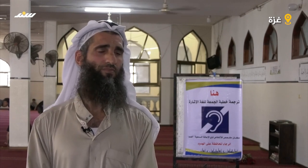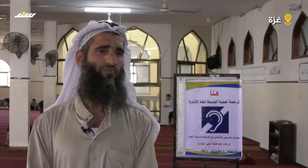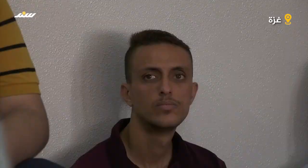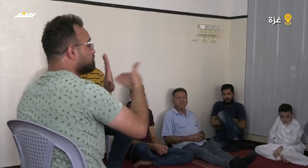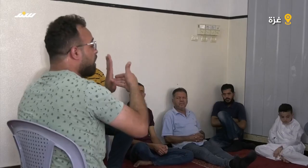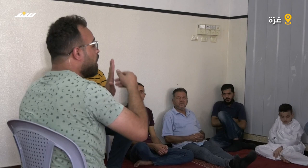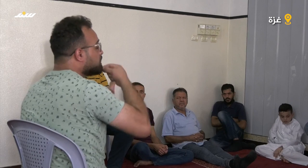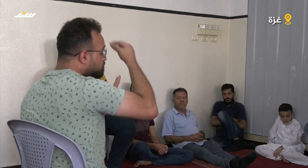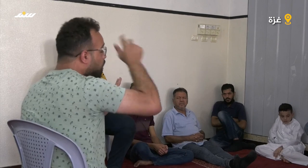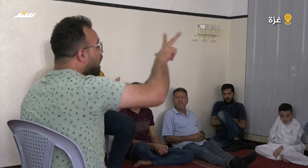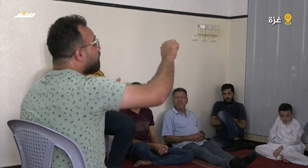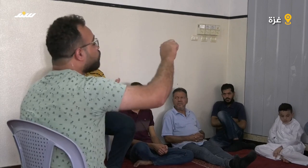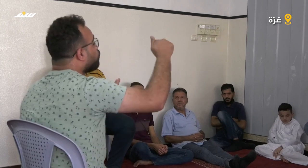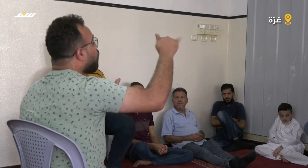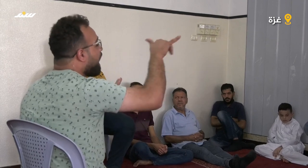الشمال 2.